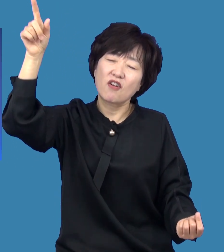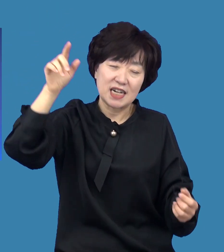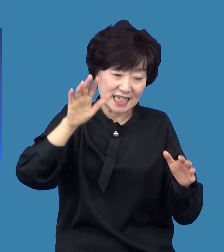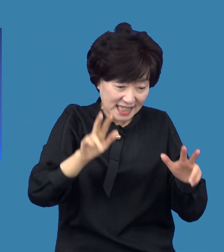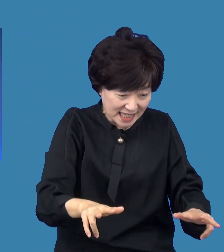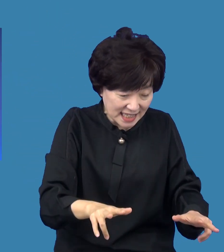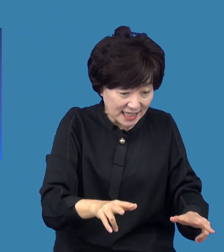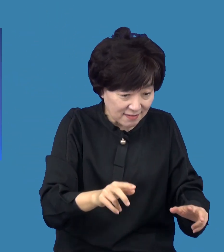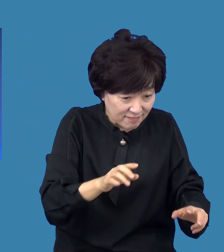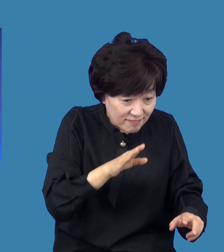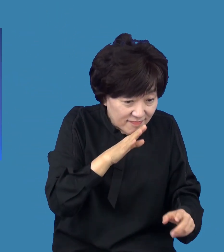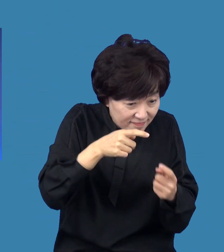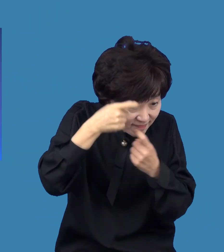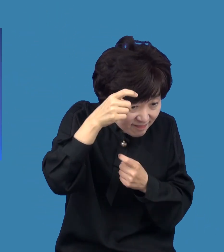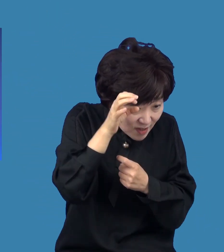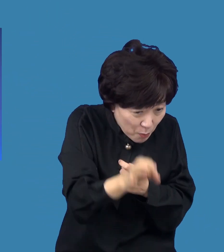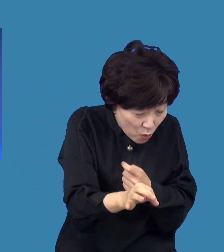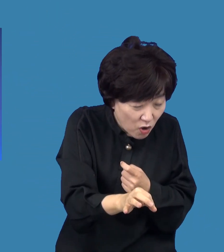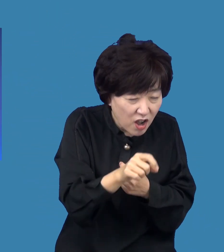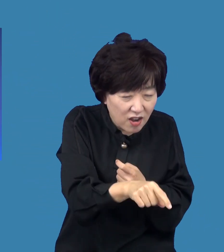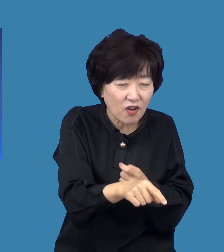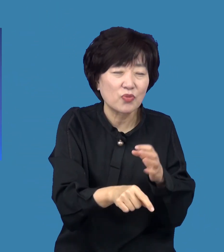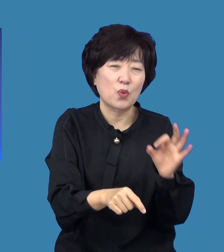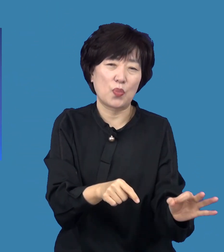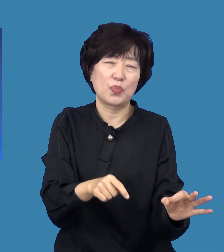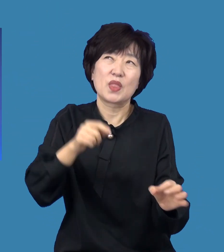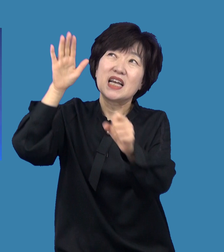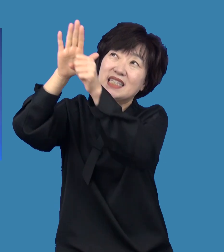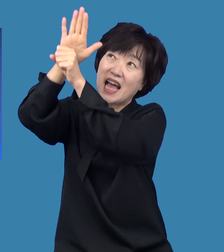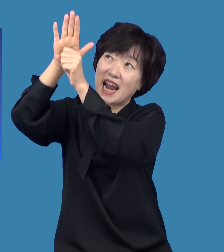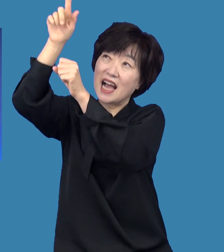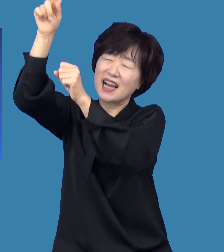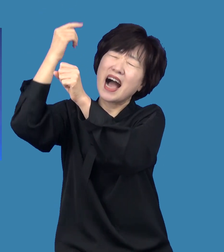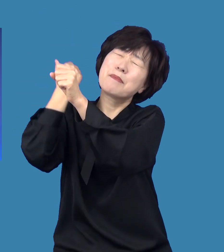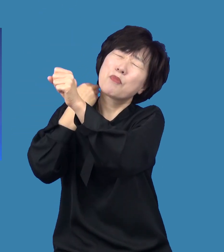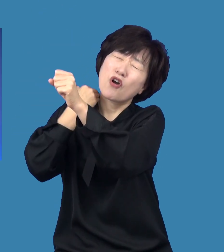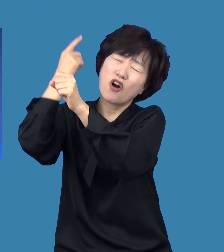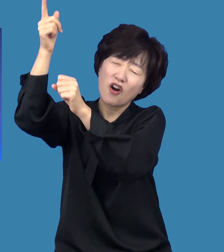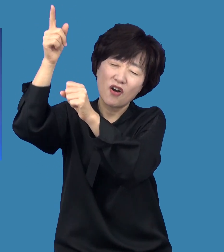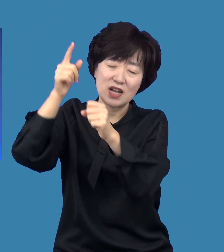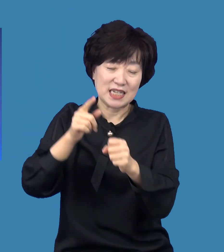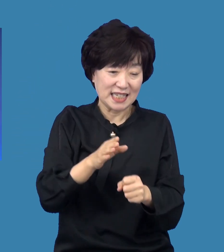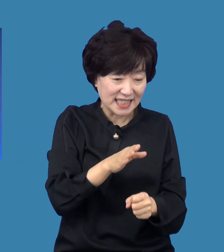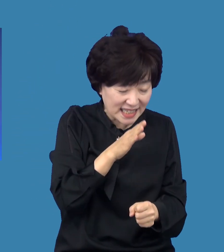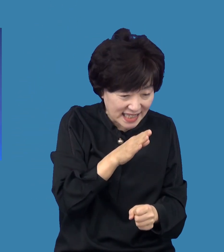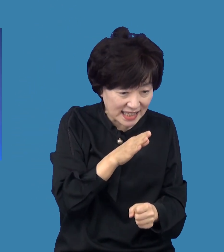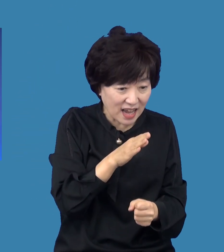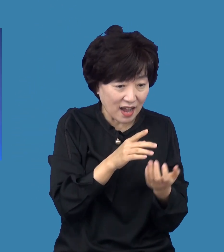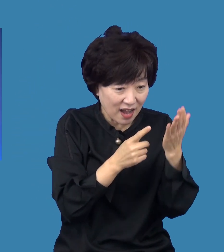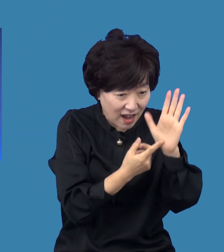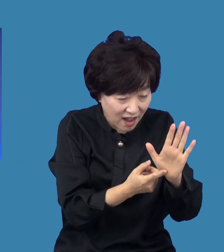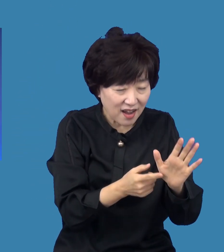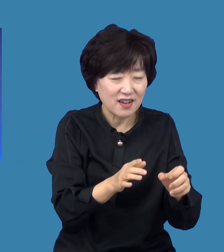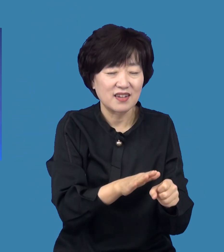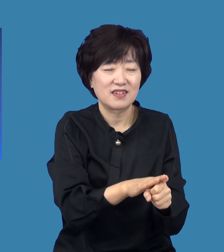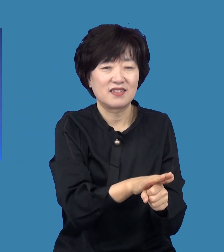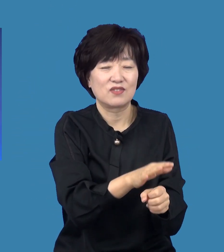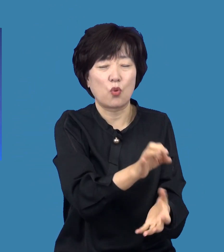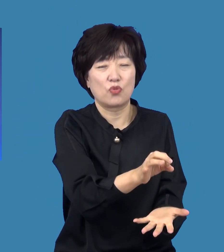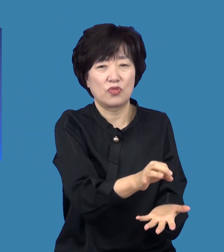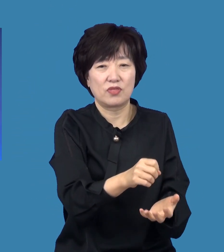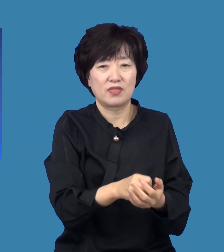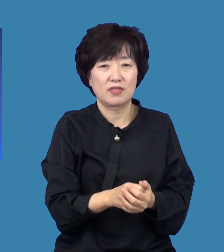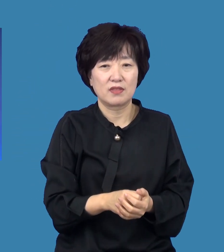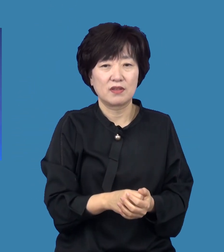헌금이라는 거예요. 그래서 하나님을 향한 나의 사랑이 실체라는 증거가 뭡니까? 그것은 헌금이야, 드리는 거야. 형제를 향한 나의